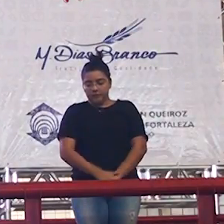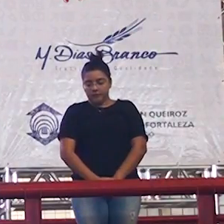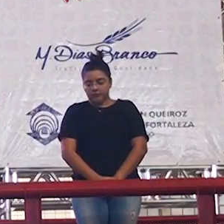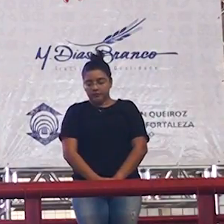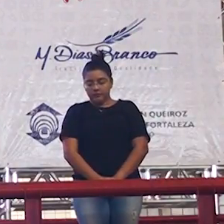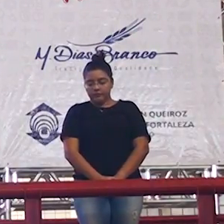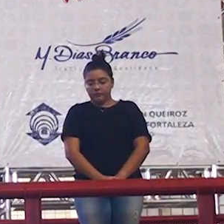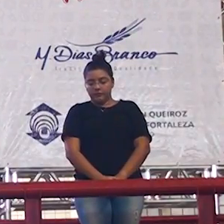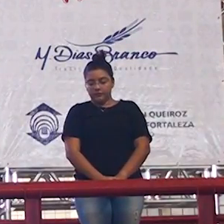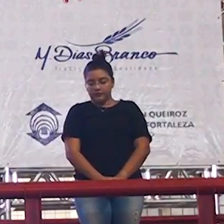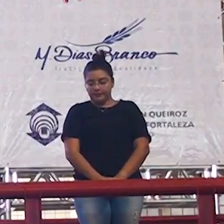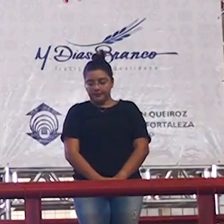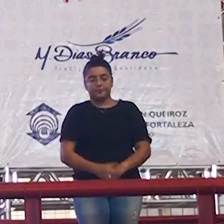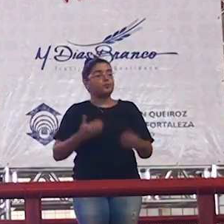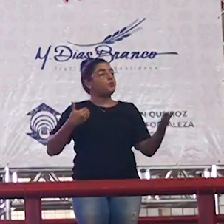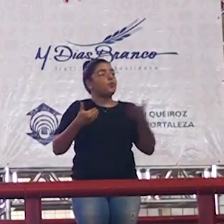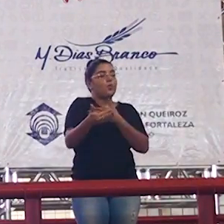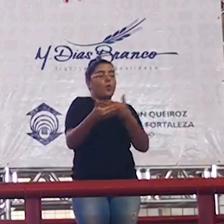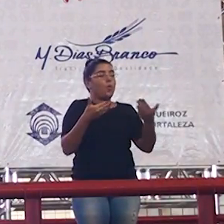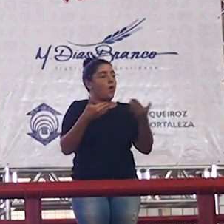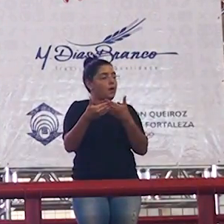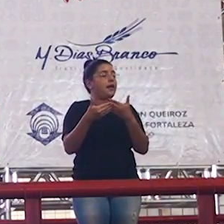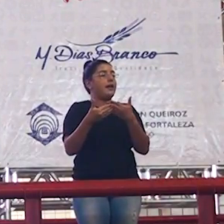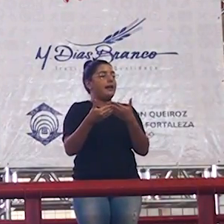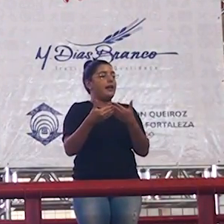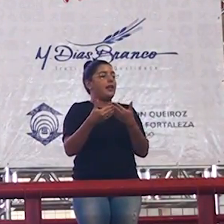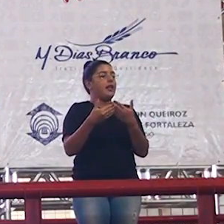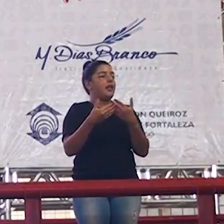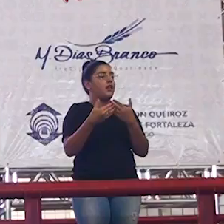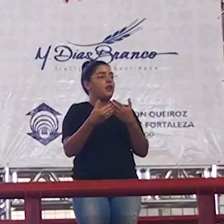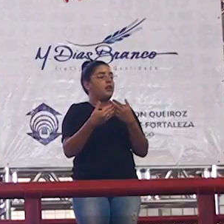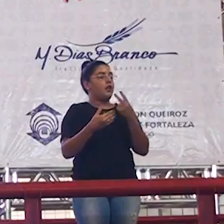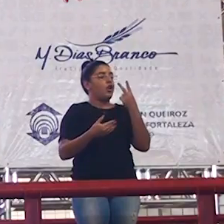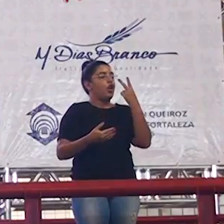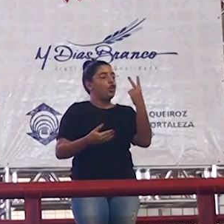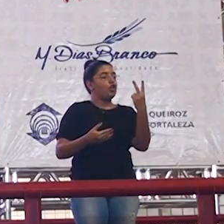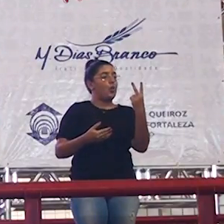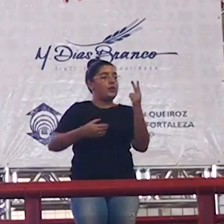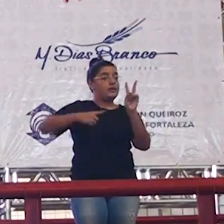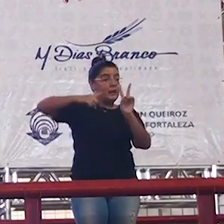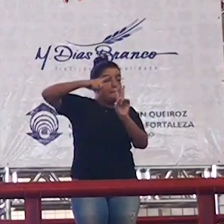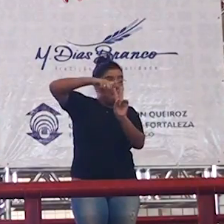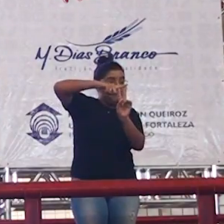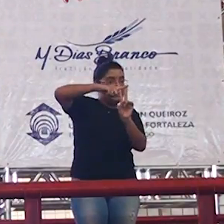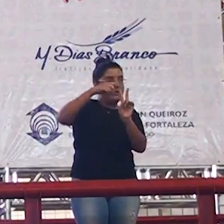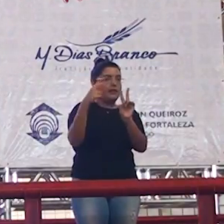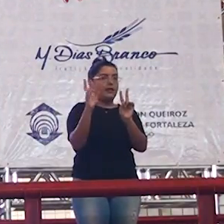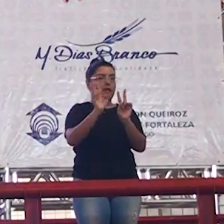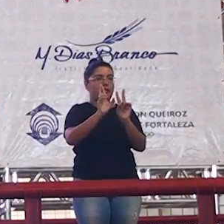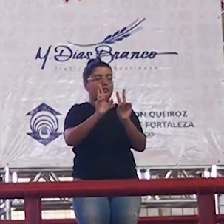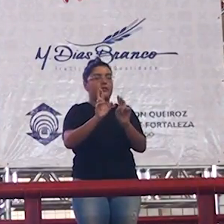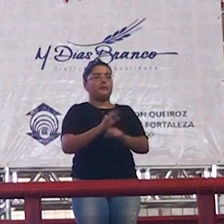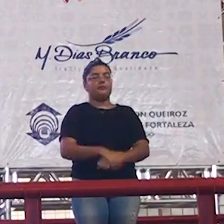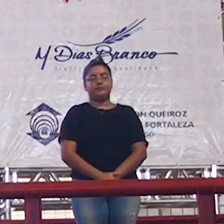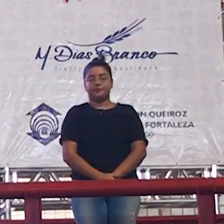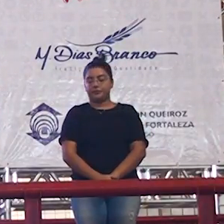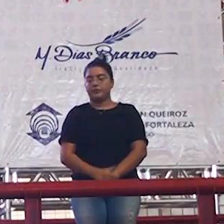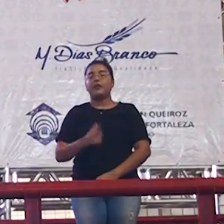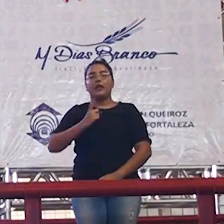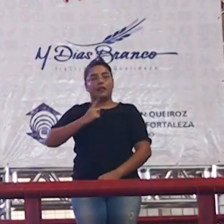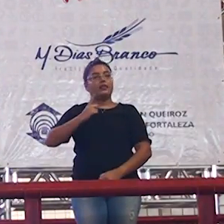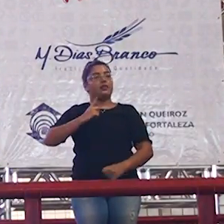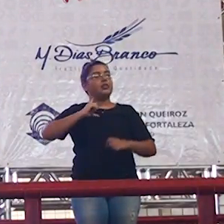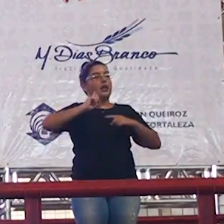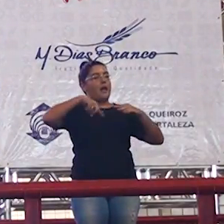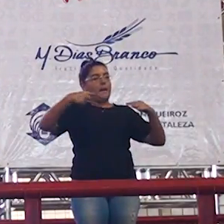o comprimento de qualquer circunferência é 2πr. Tem aqui no material de